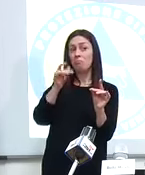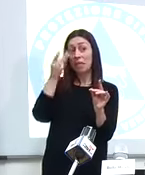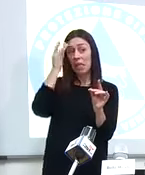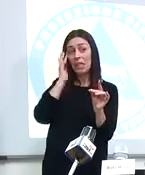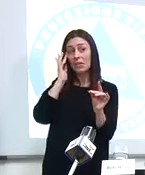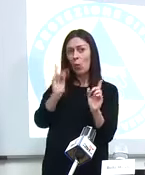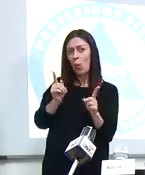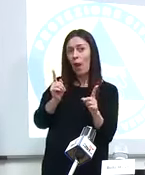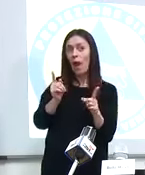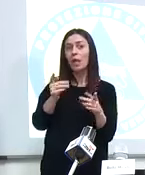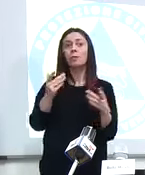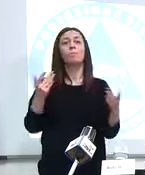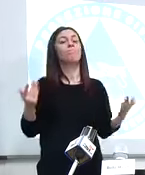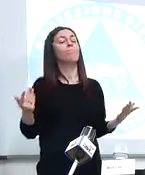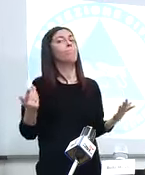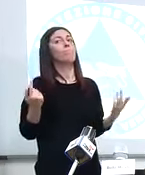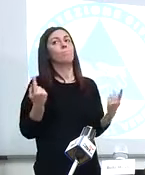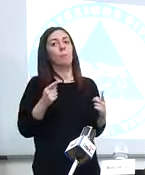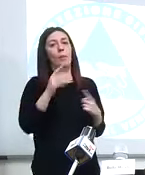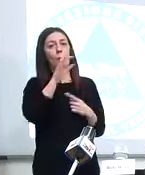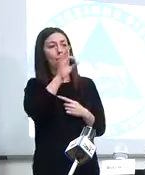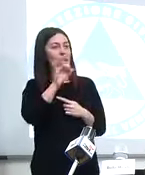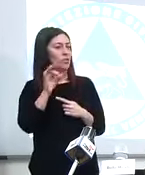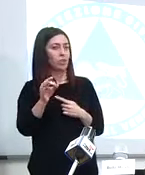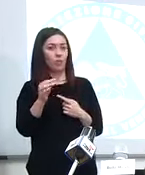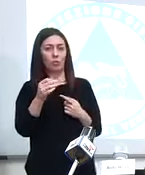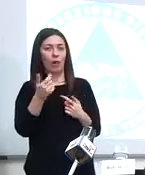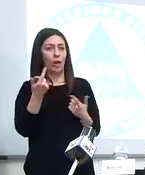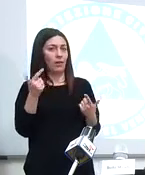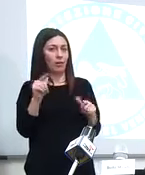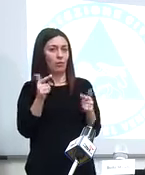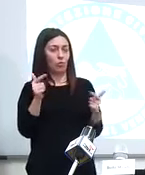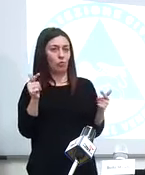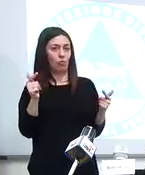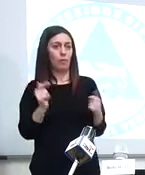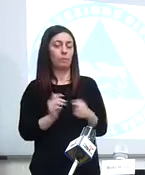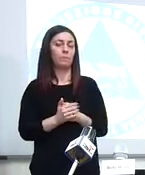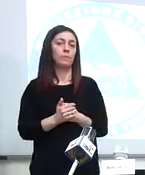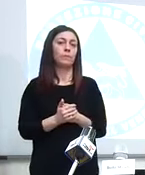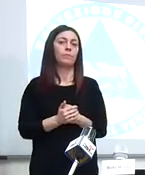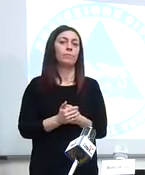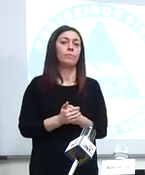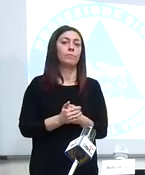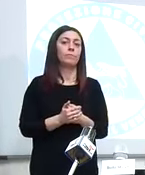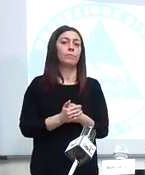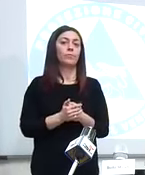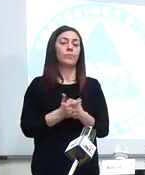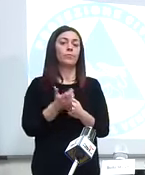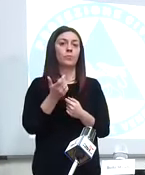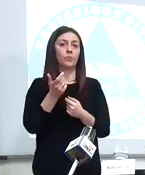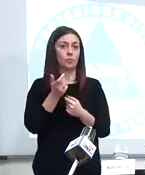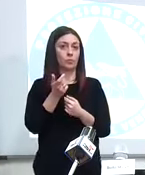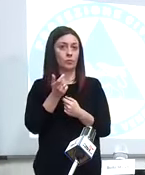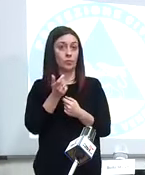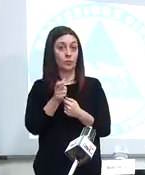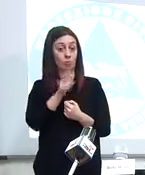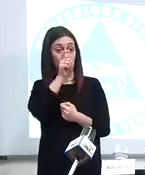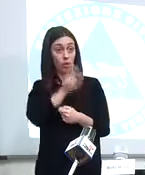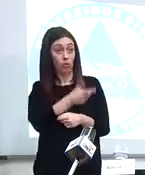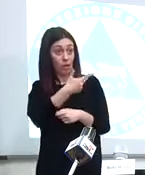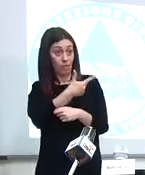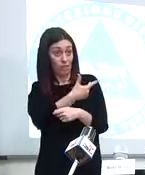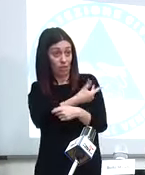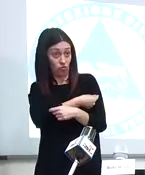perché intanto non è, diciamo, non è previsto e non è scritto da nessuna parte che un soggetto vaccinato